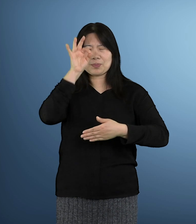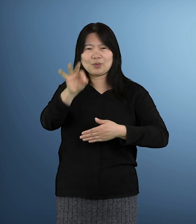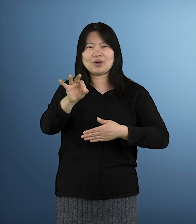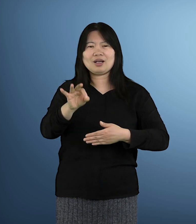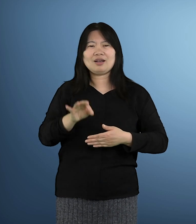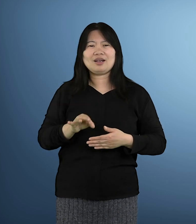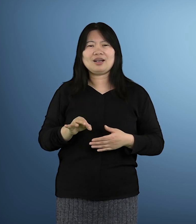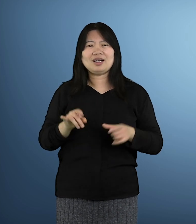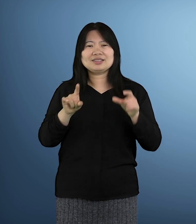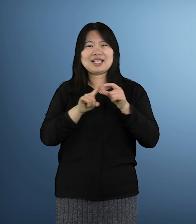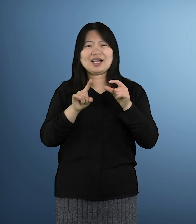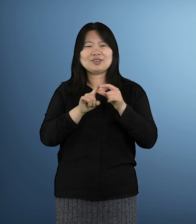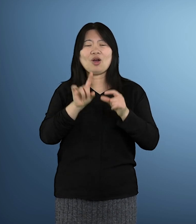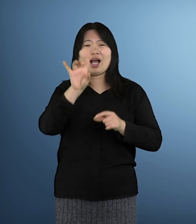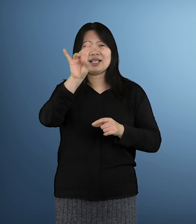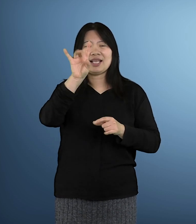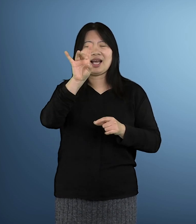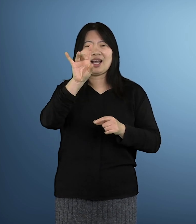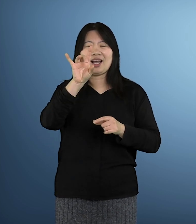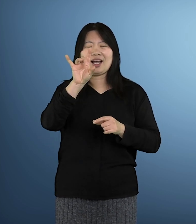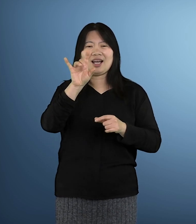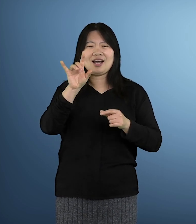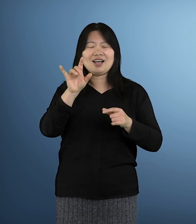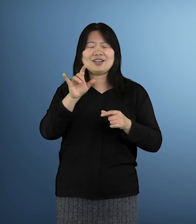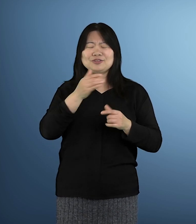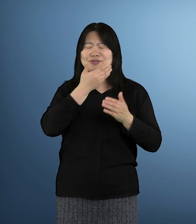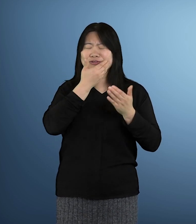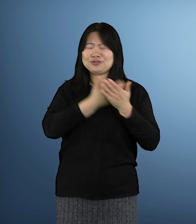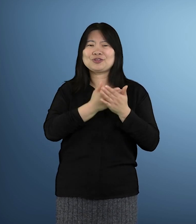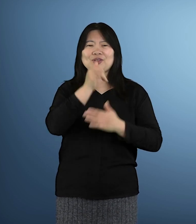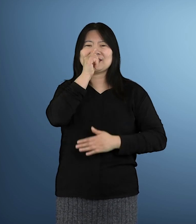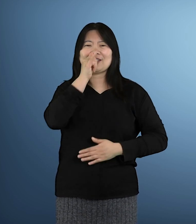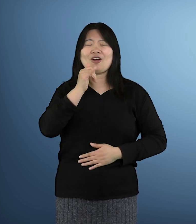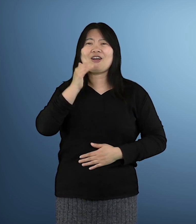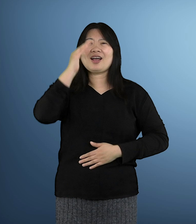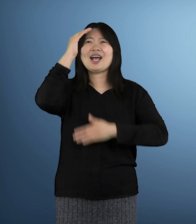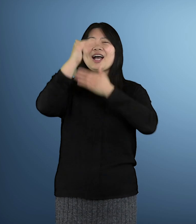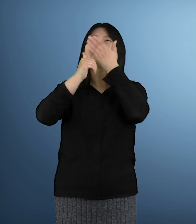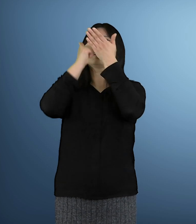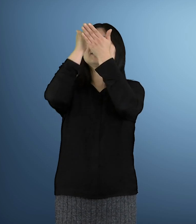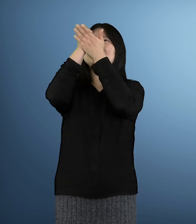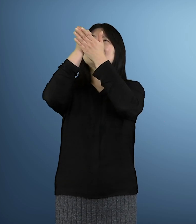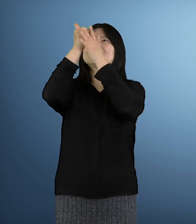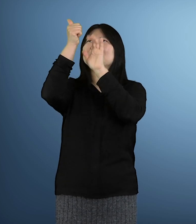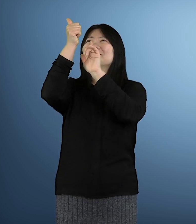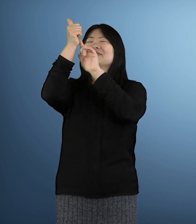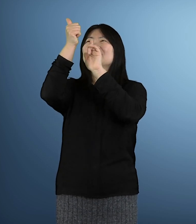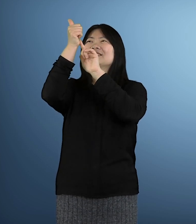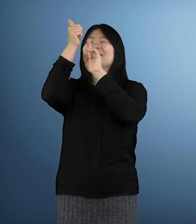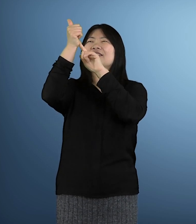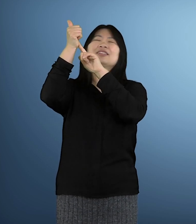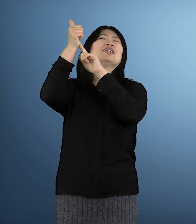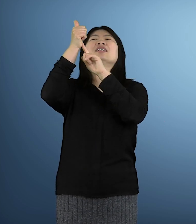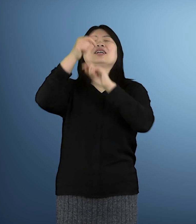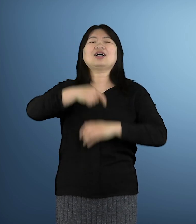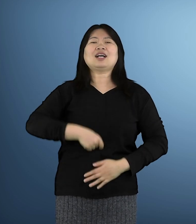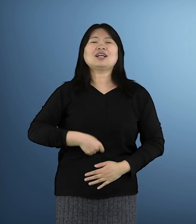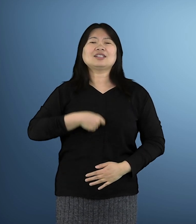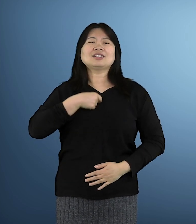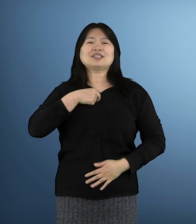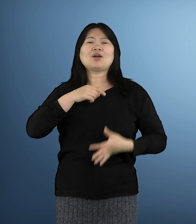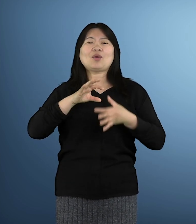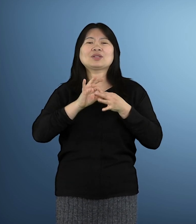놀라운 단어 채택 하나가 뭐냐 하면 하나님을 뭘로 쓰시겠어요? 의로운